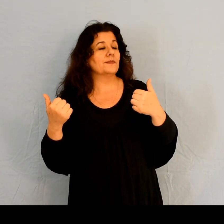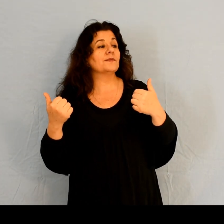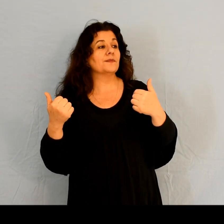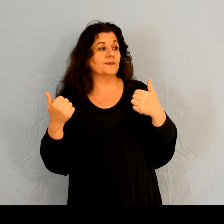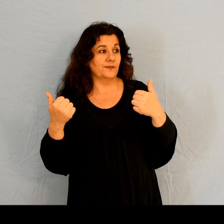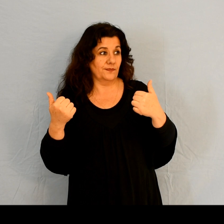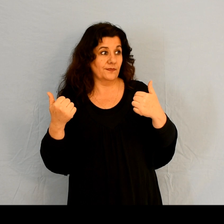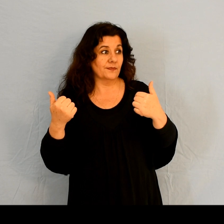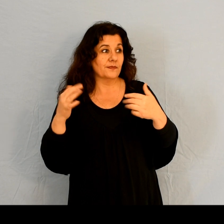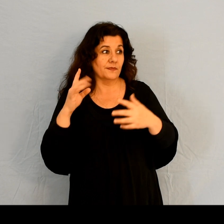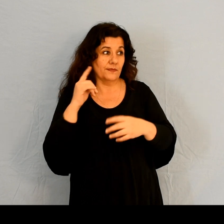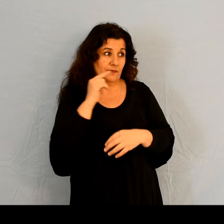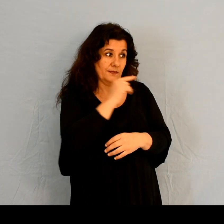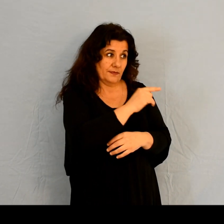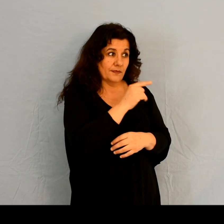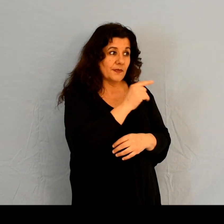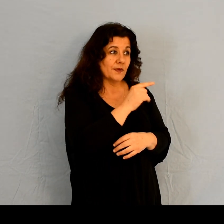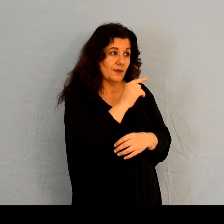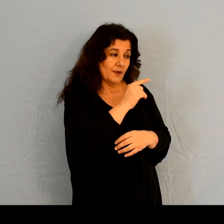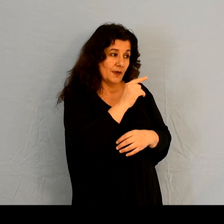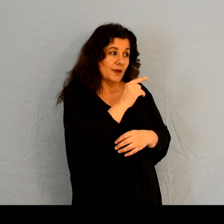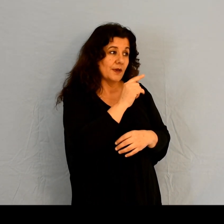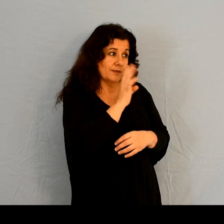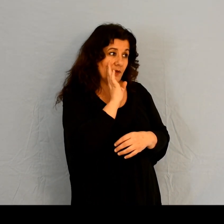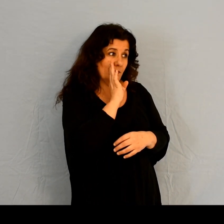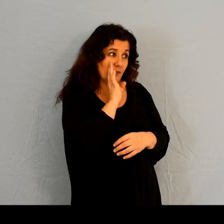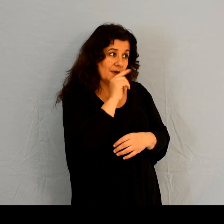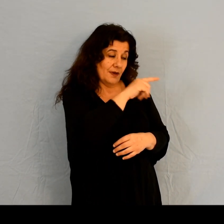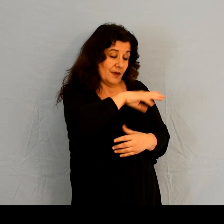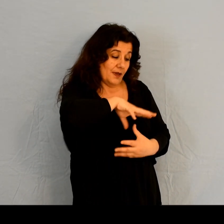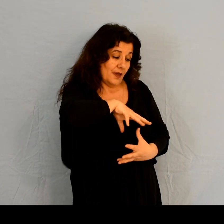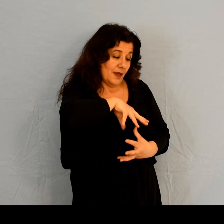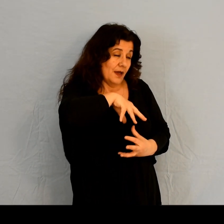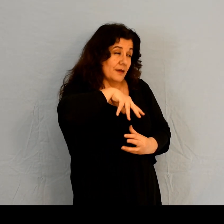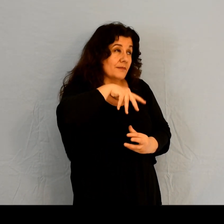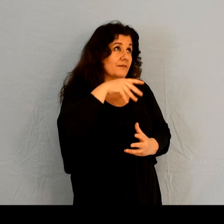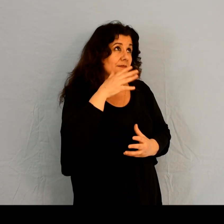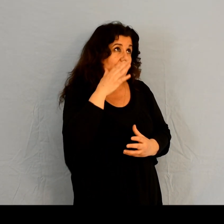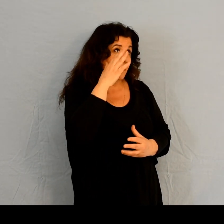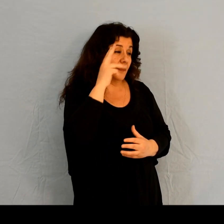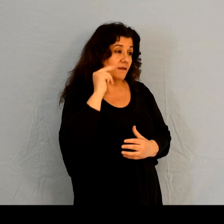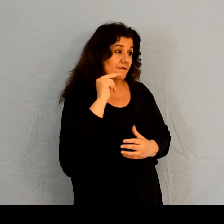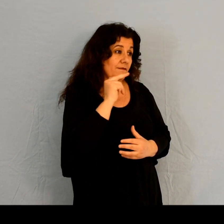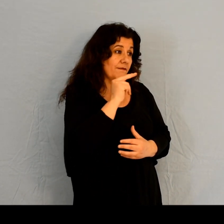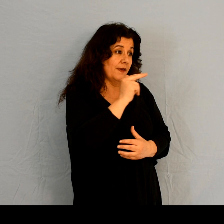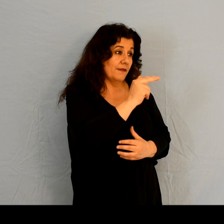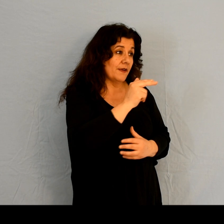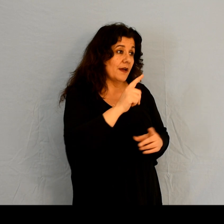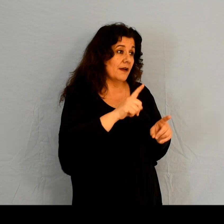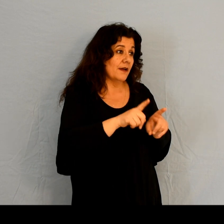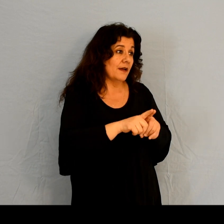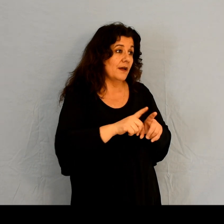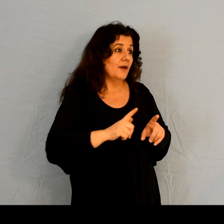Et toi, ton âme sera traversée d'un glaive.